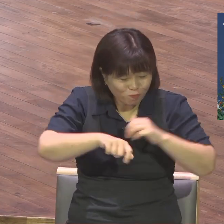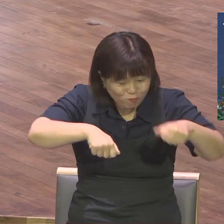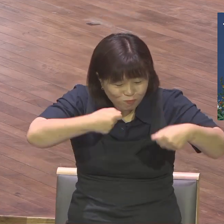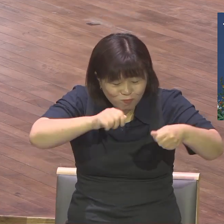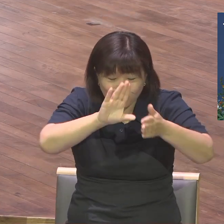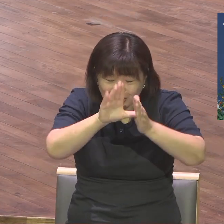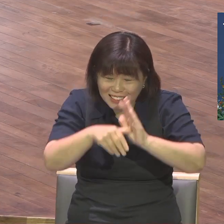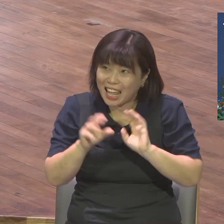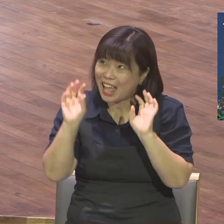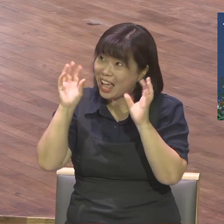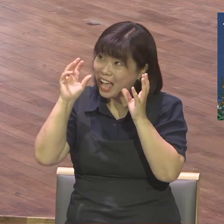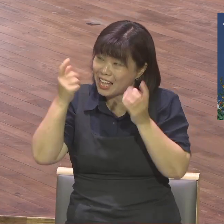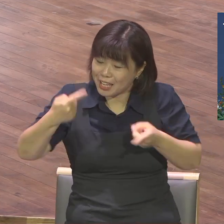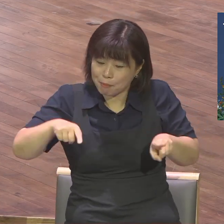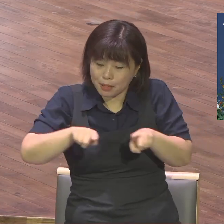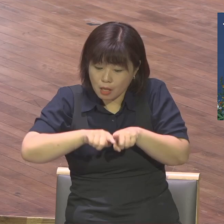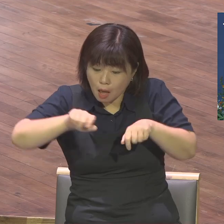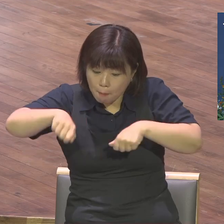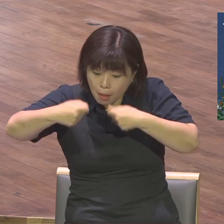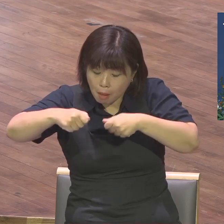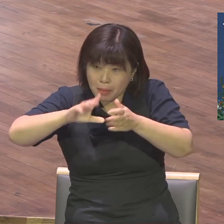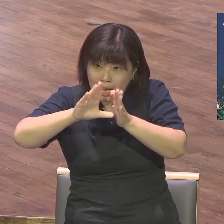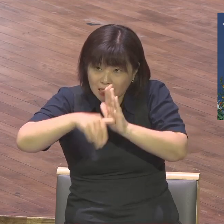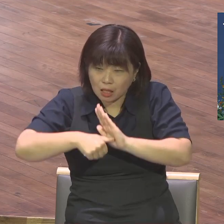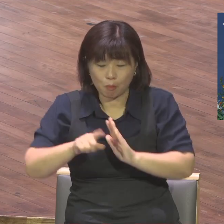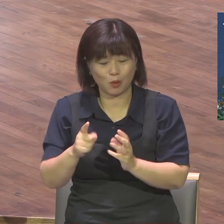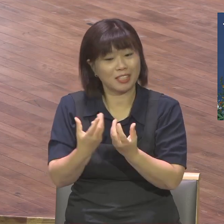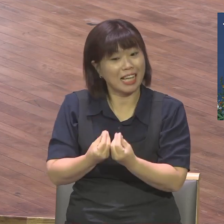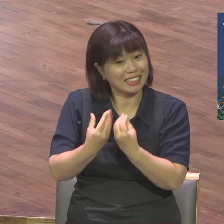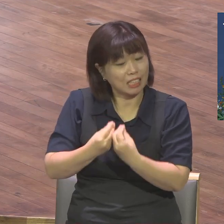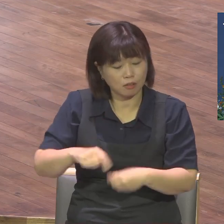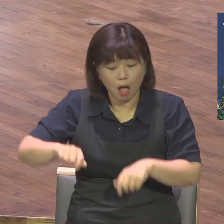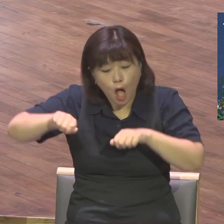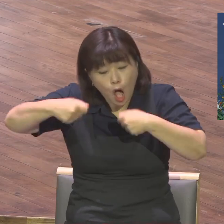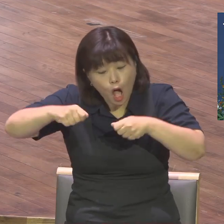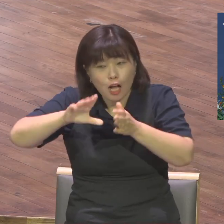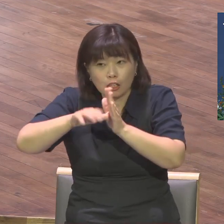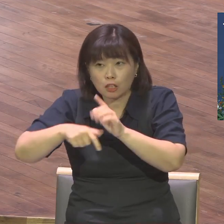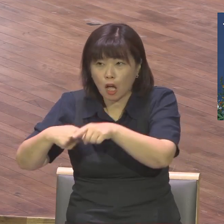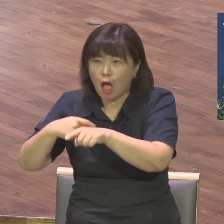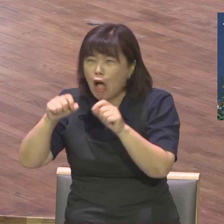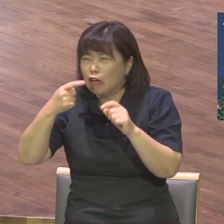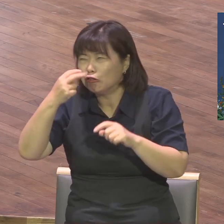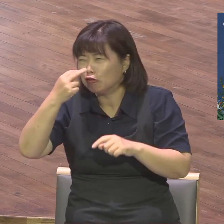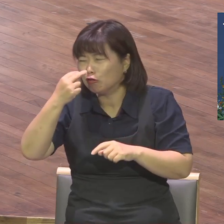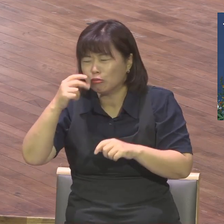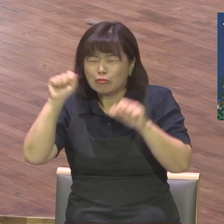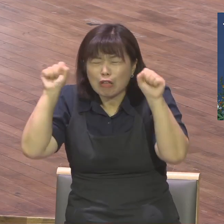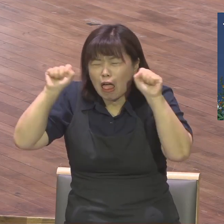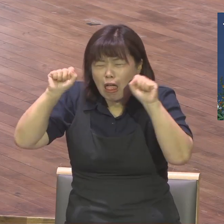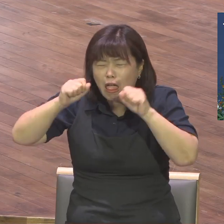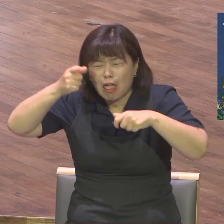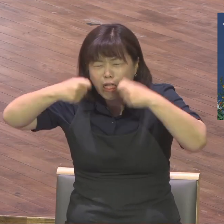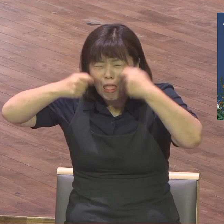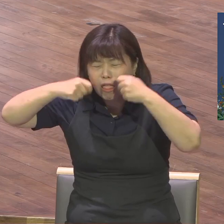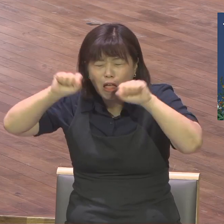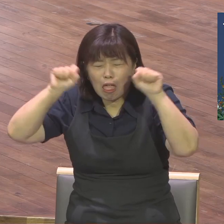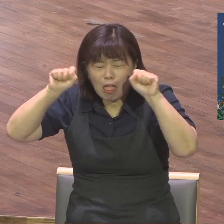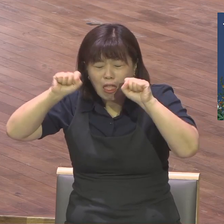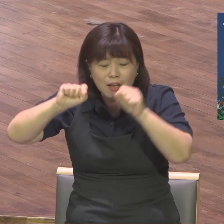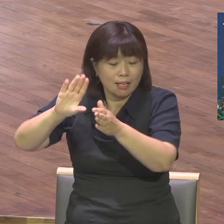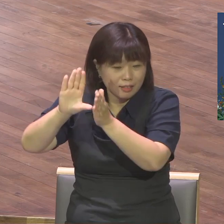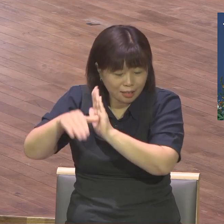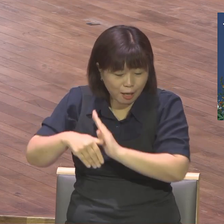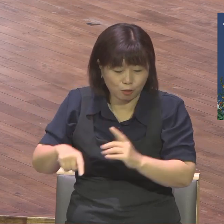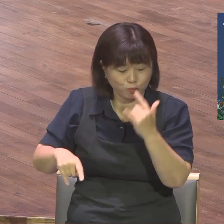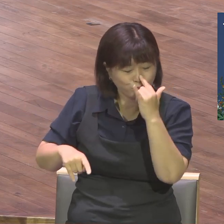데려가면 식사를 해야 되는데 애기가 막 울고 보채니까 교대로 남편이 먼저 보든지 아내가